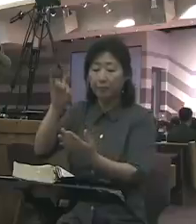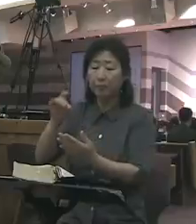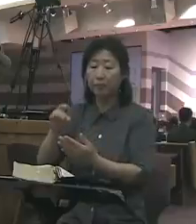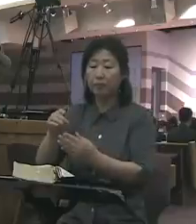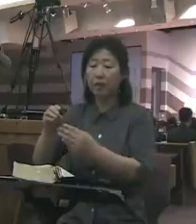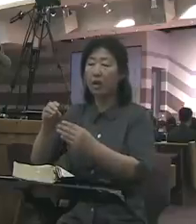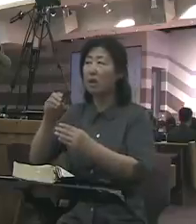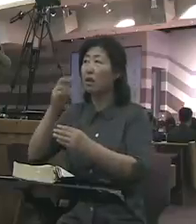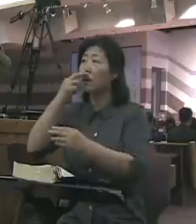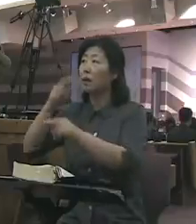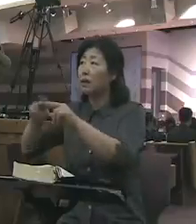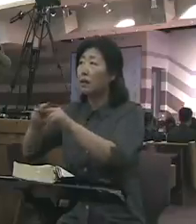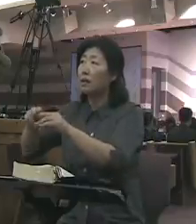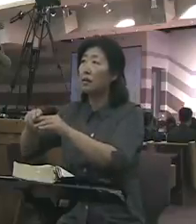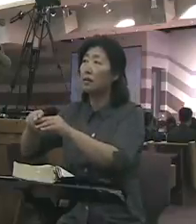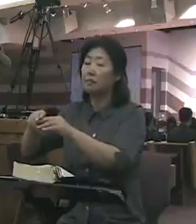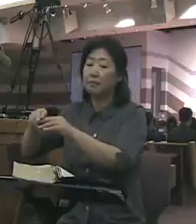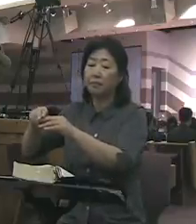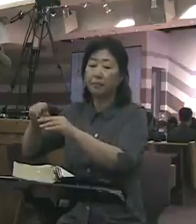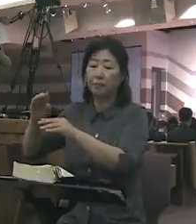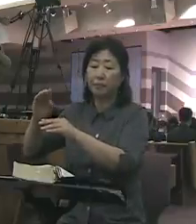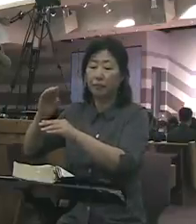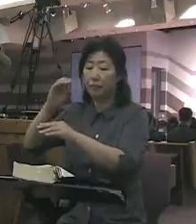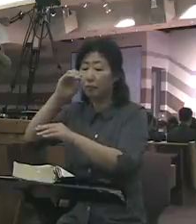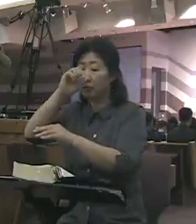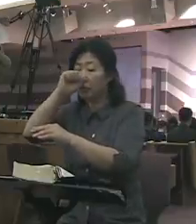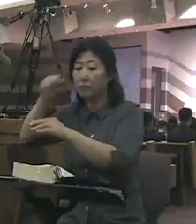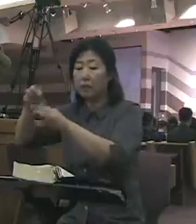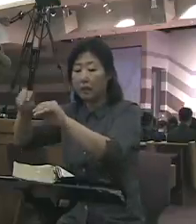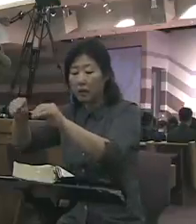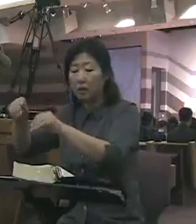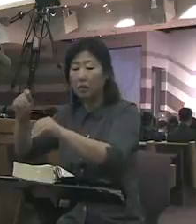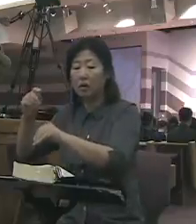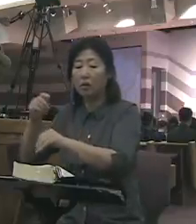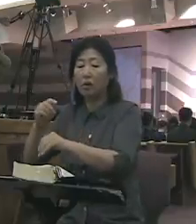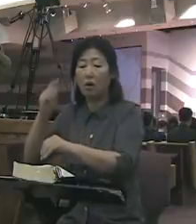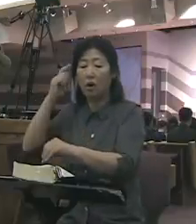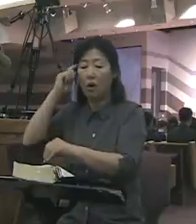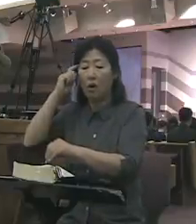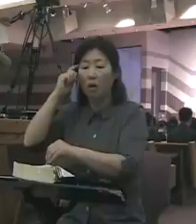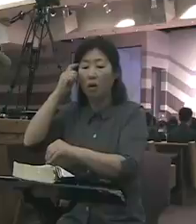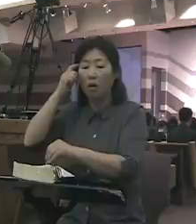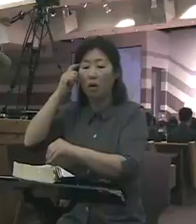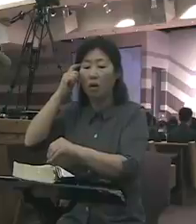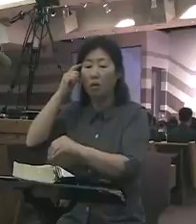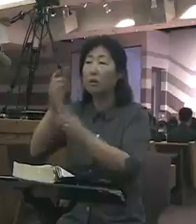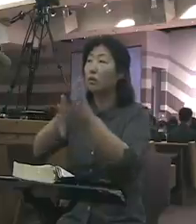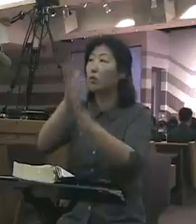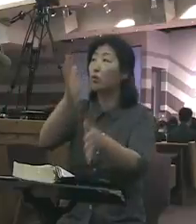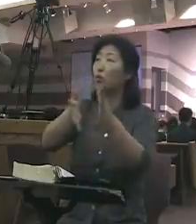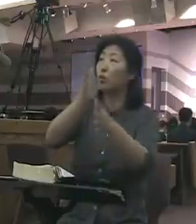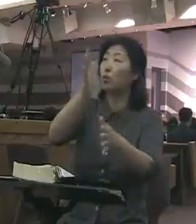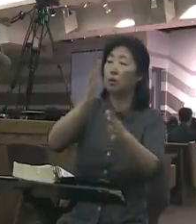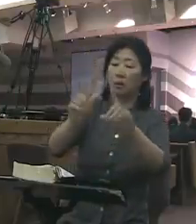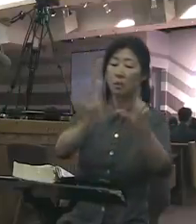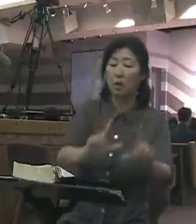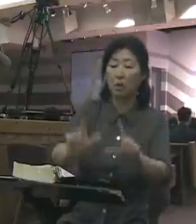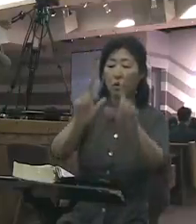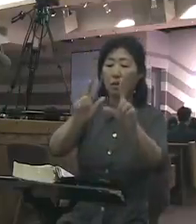사실이었지만 그 소돔 도시에 살고 있는 그 성에 살고 있는 사람들이 이렇게 하나님 앞에 큰